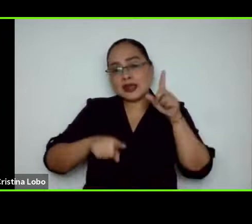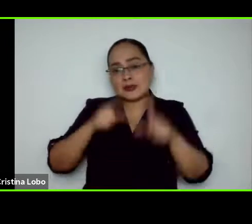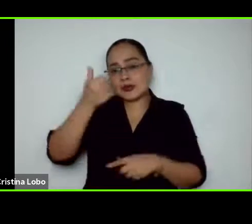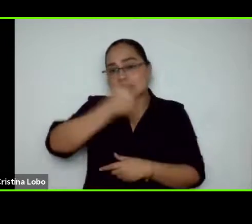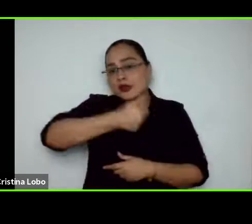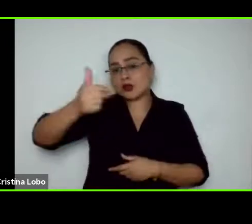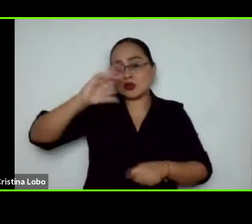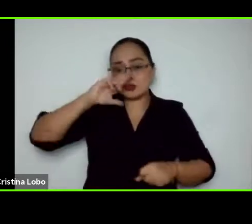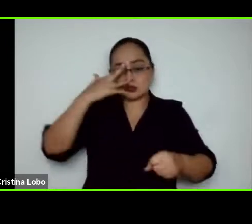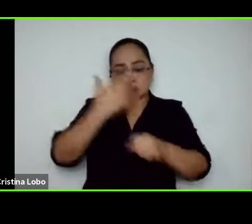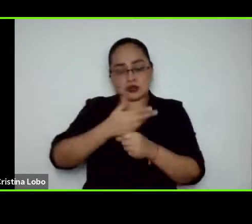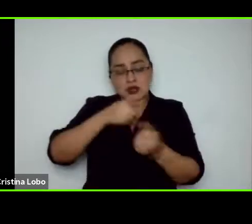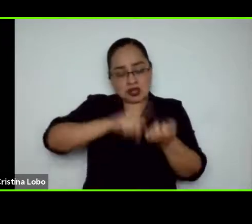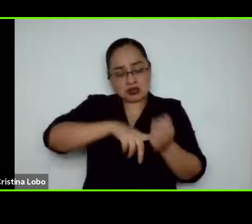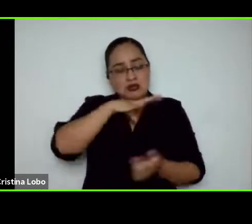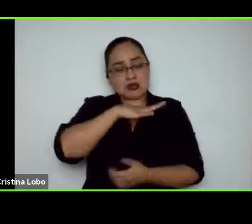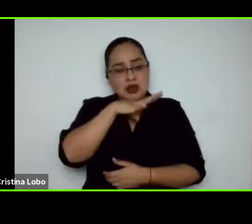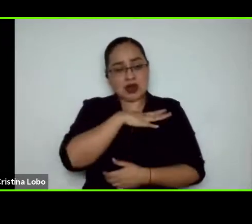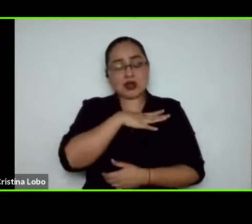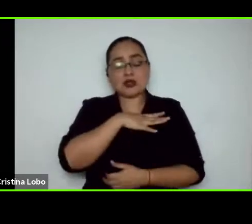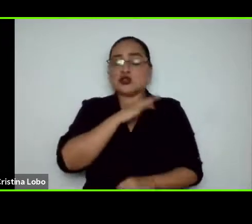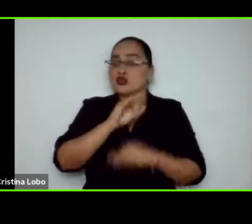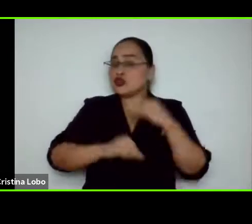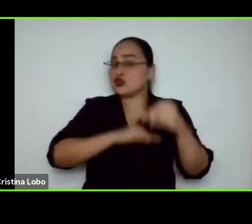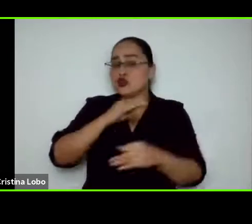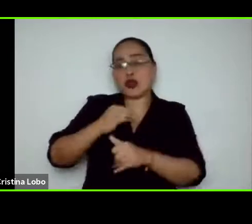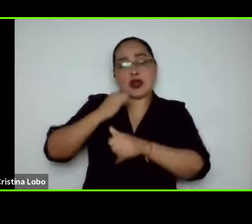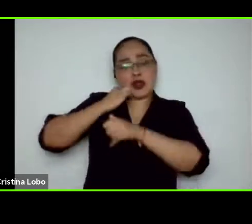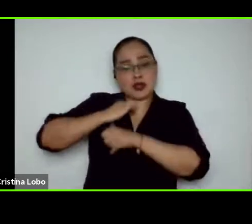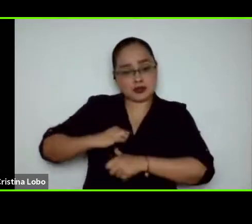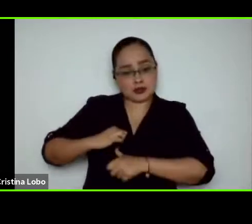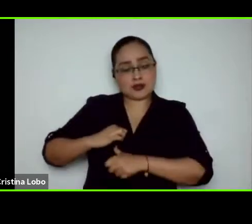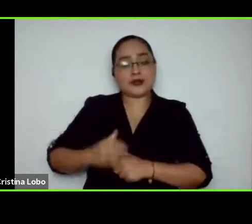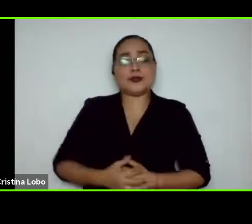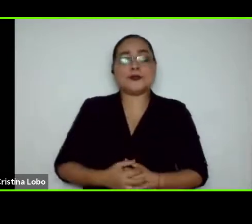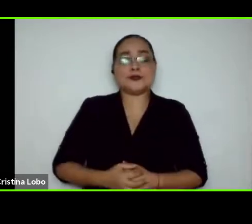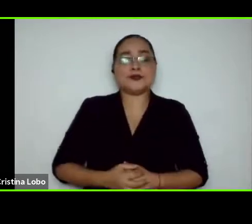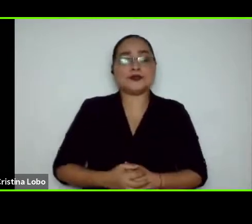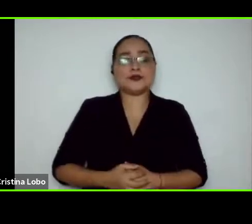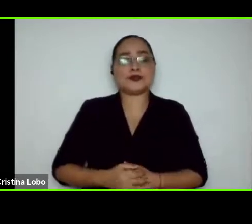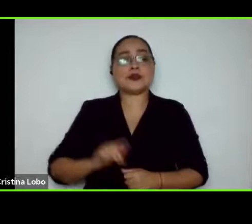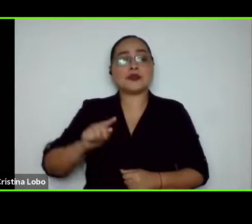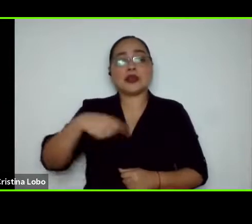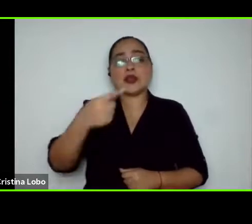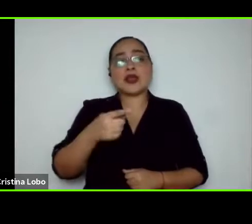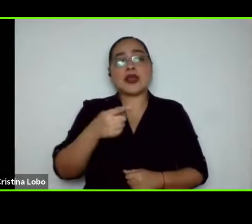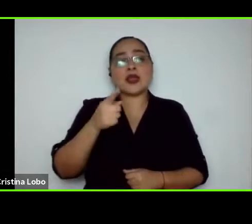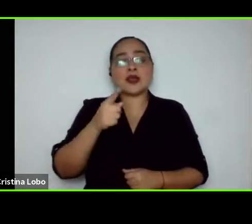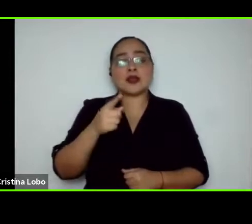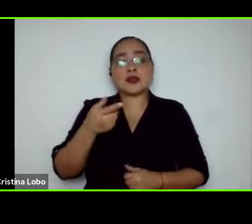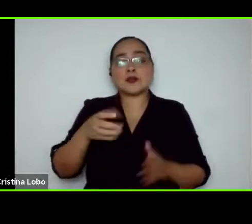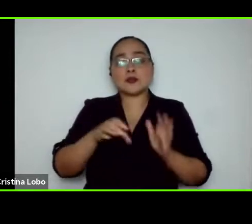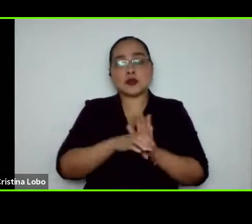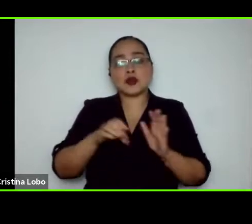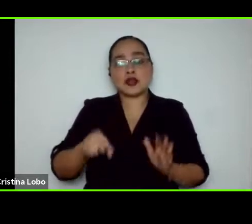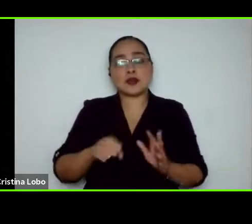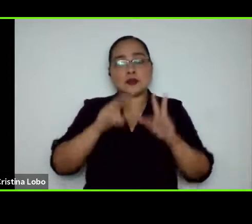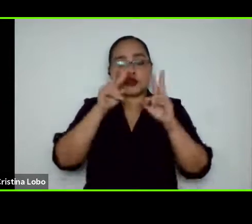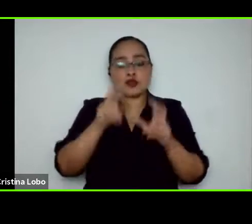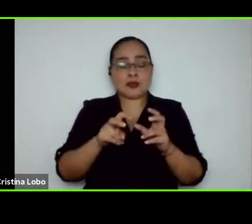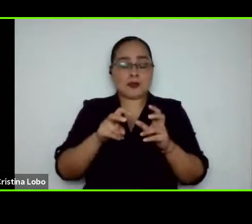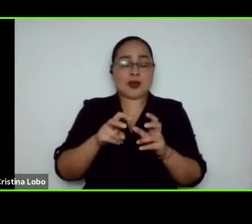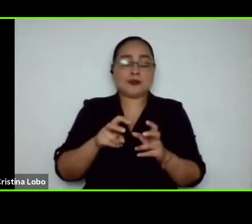todas las autoridades lo hacen en el ámbito de sus competencias, ya lo veremos el jueves cuando se ha discutido, por ejemplo, el control difuso de